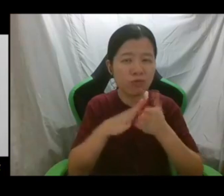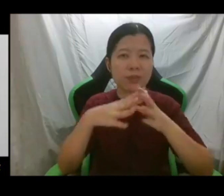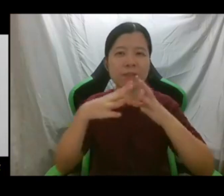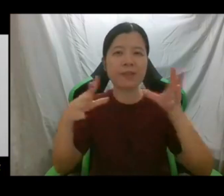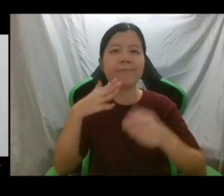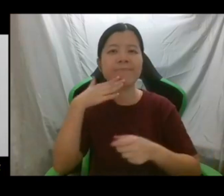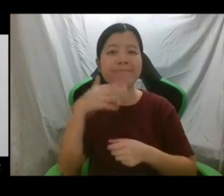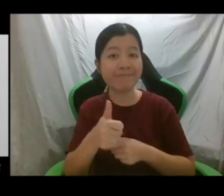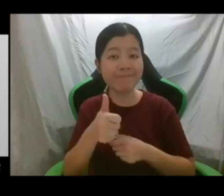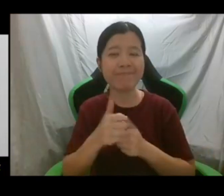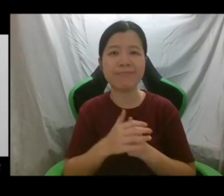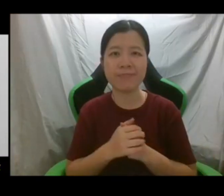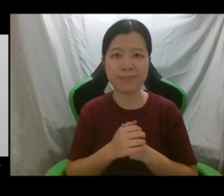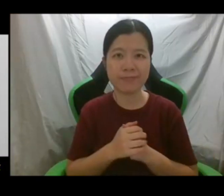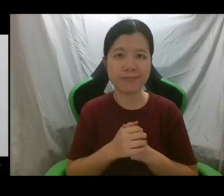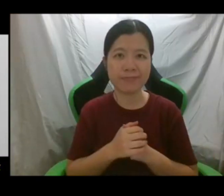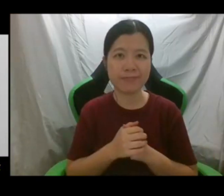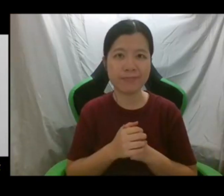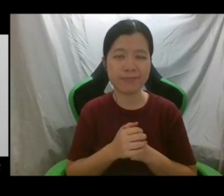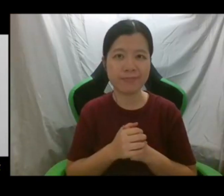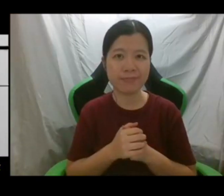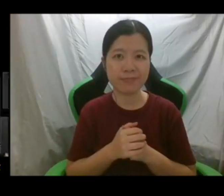小故事大道理，